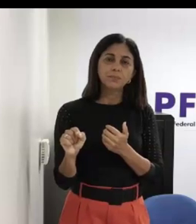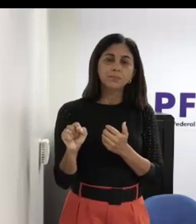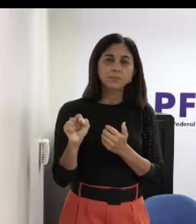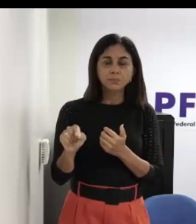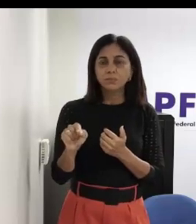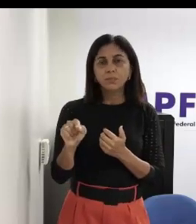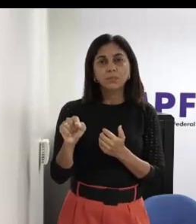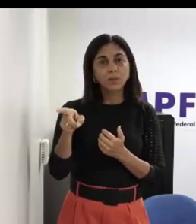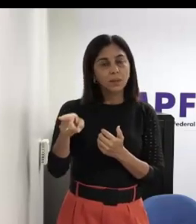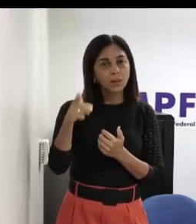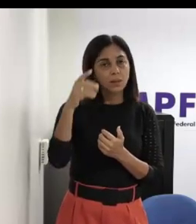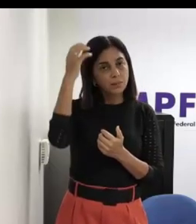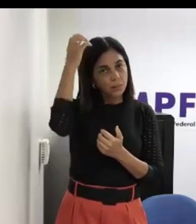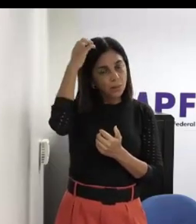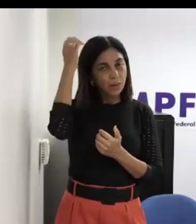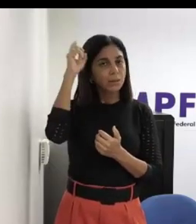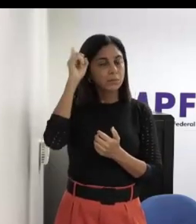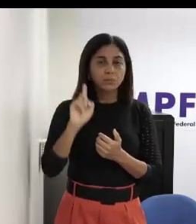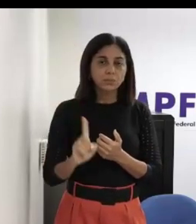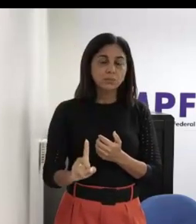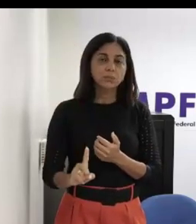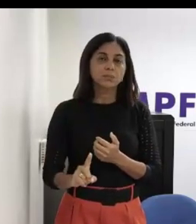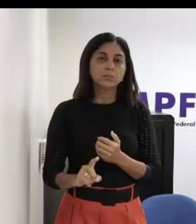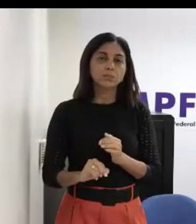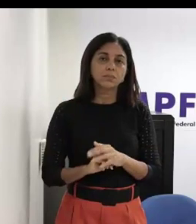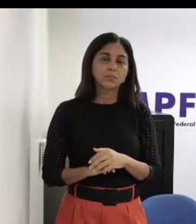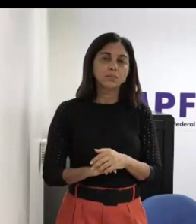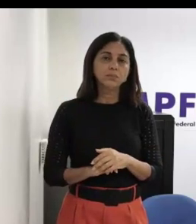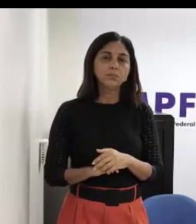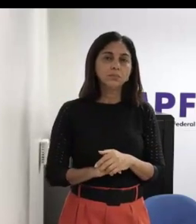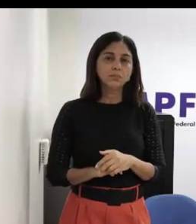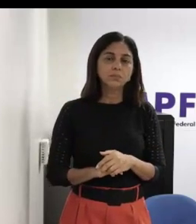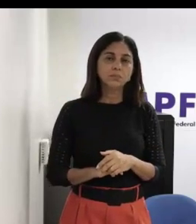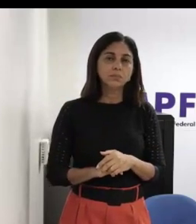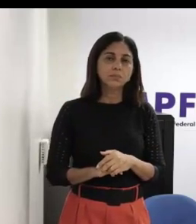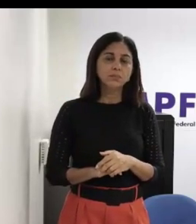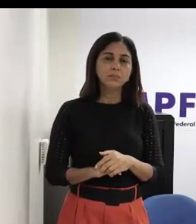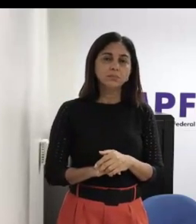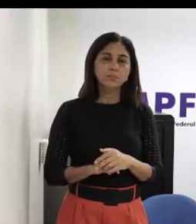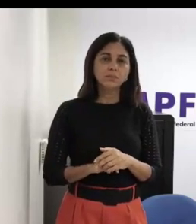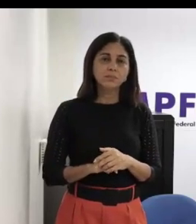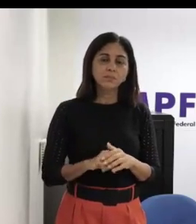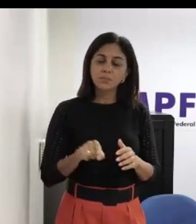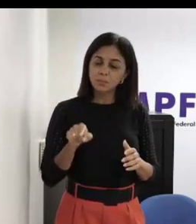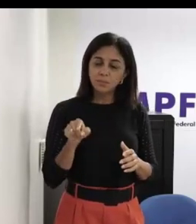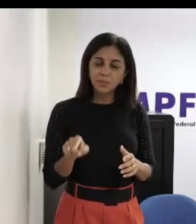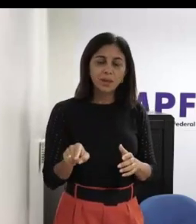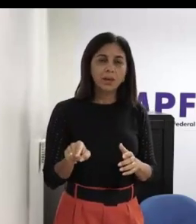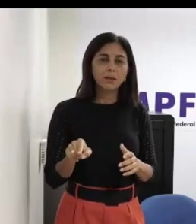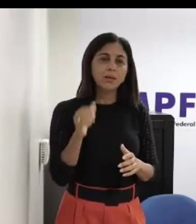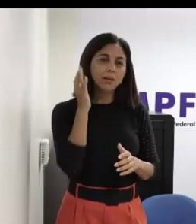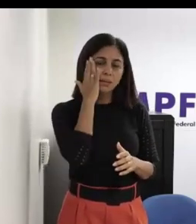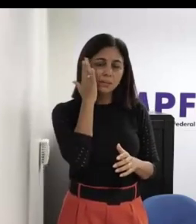não tem culpa no processo eh de eh da circunstância né da conduta